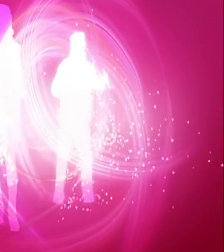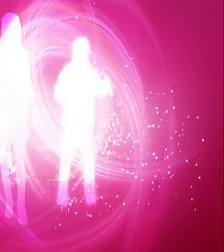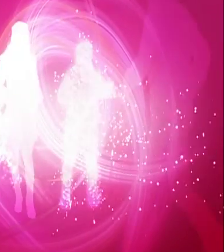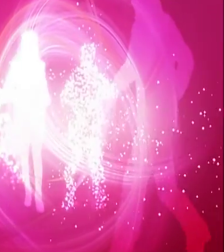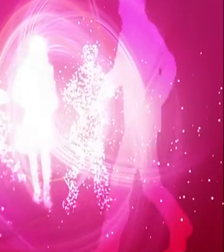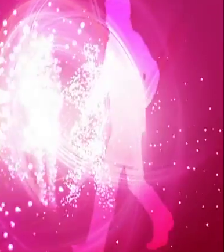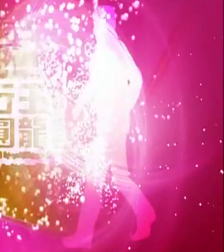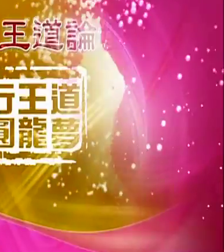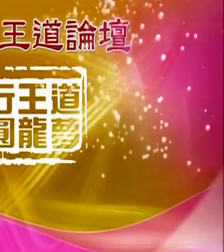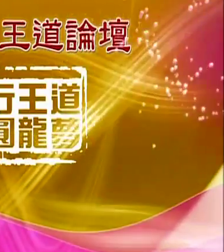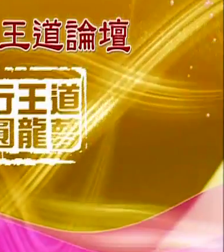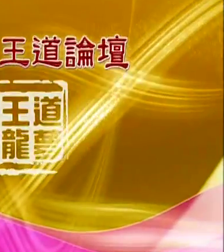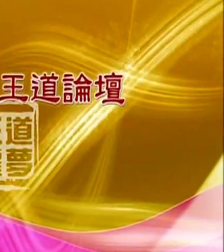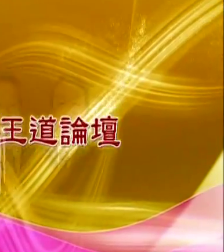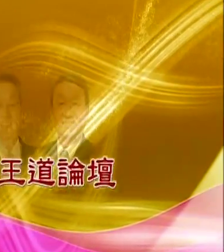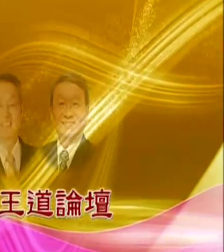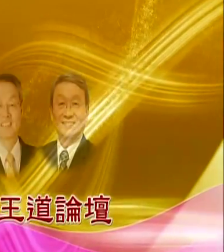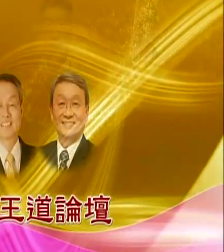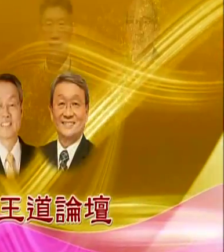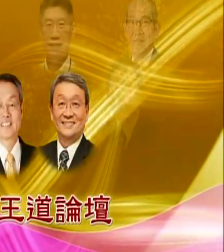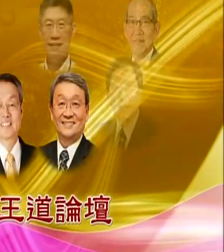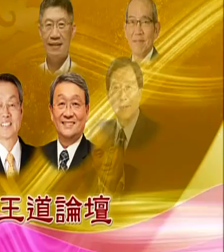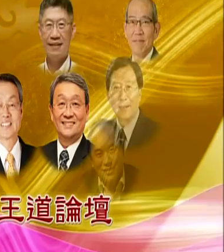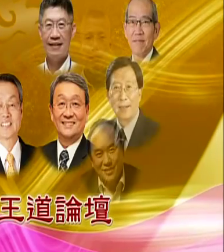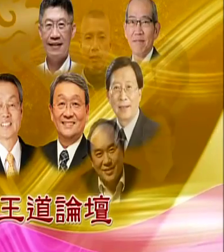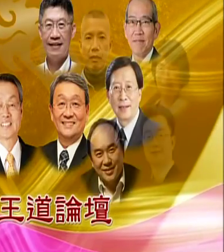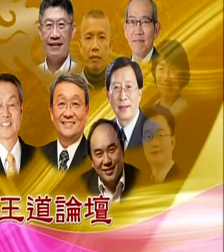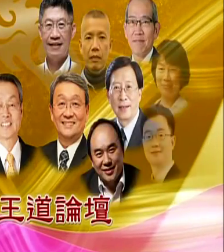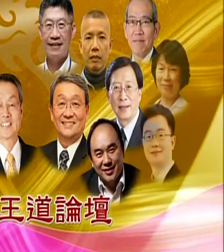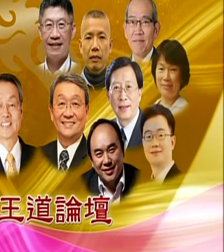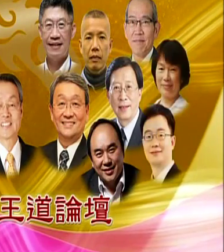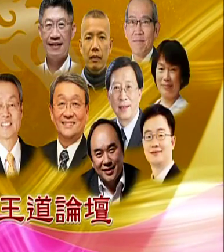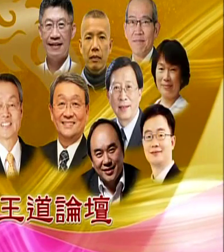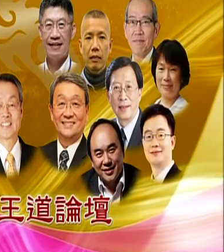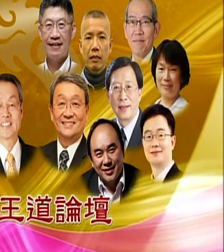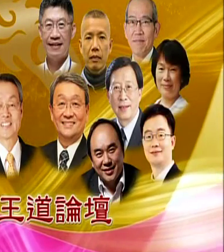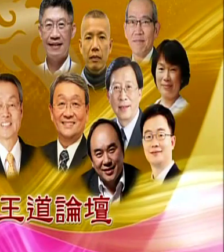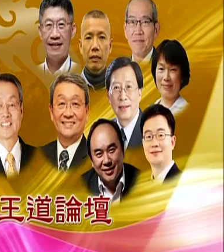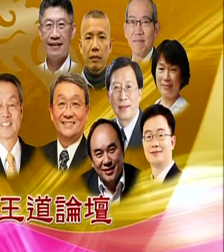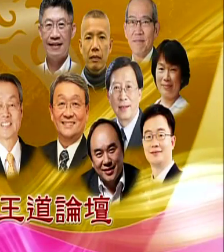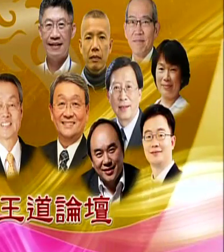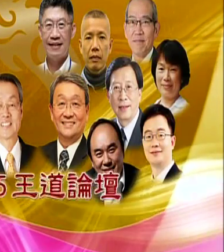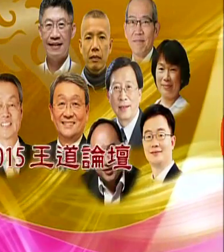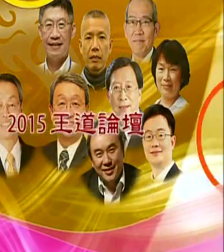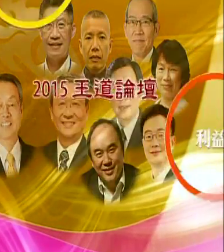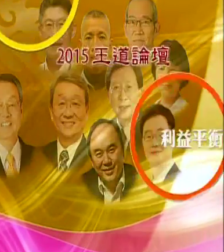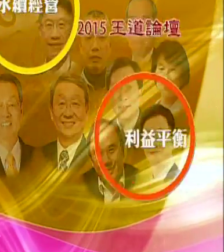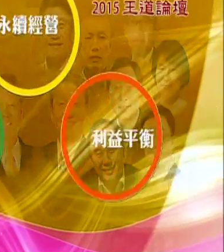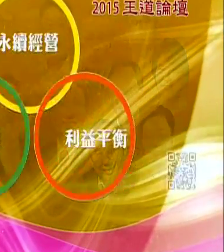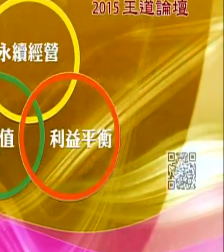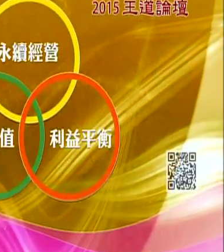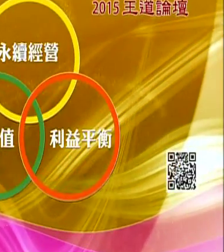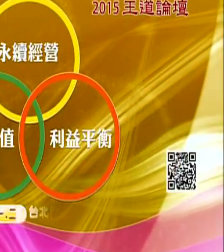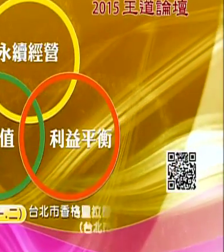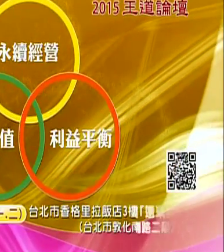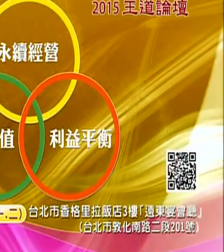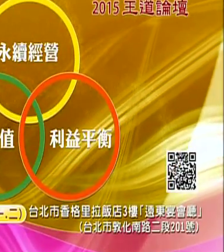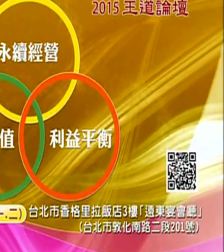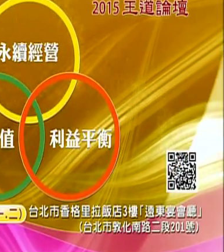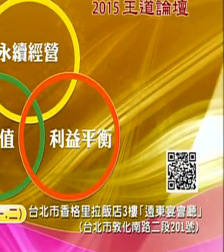2015王道论坛邀请各领域先驱担任演讲嘉宾，聚焦永续经营、创造价值、利益平衡三大核